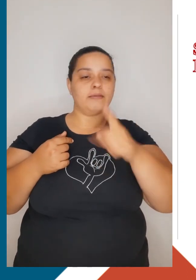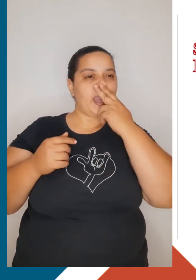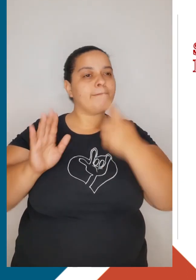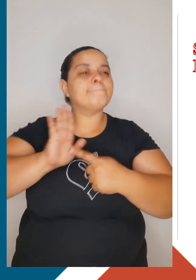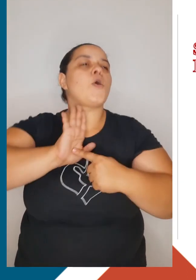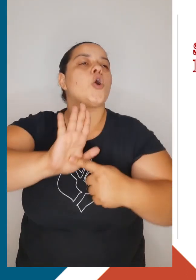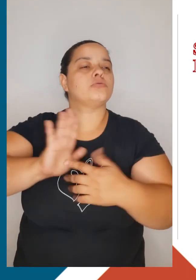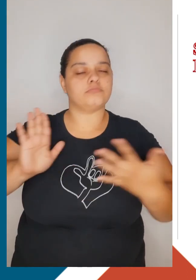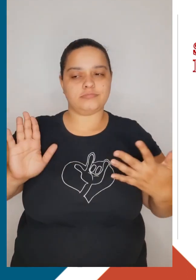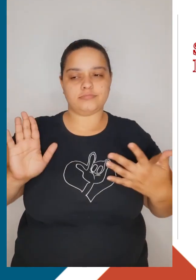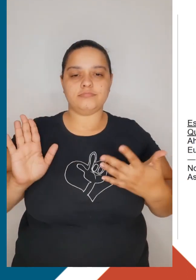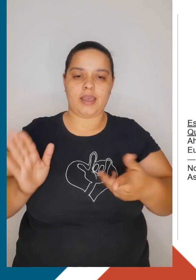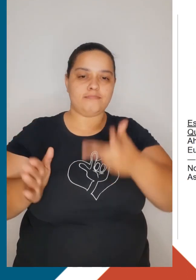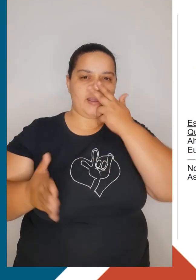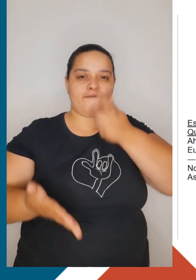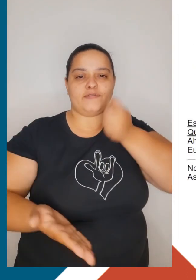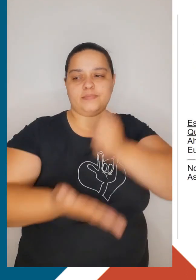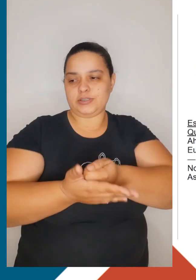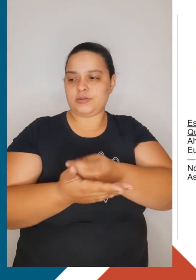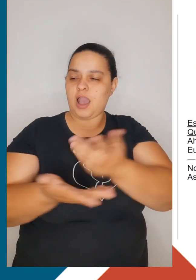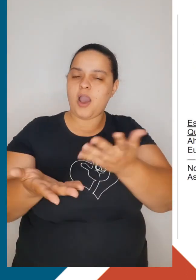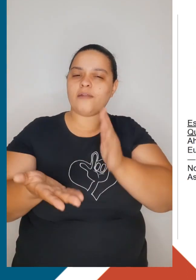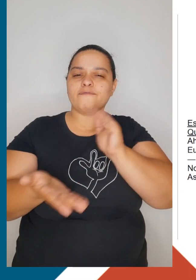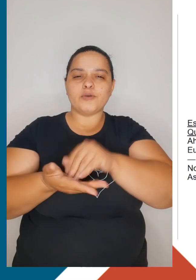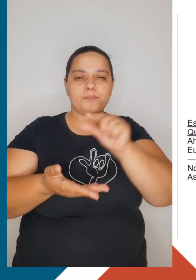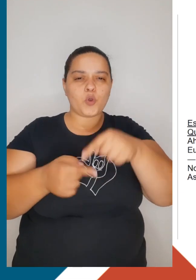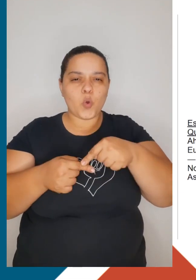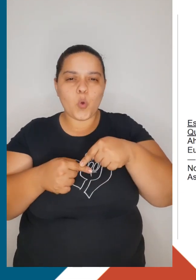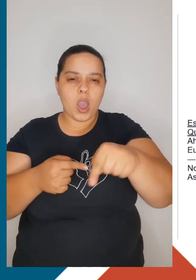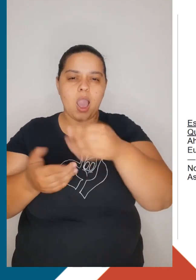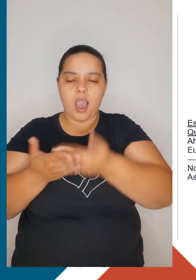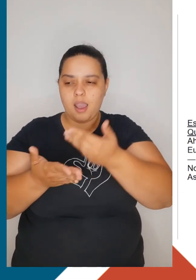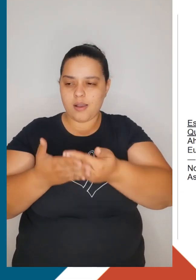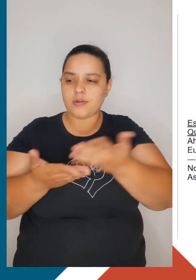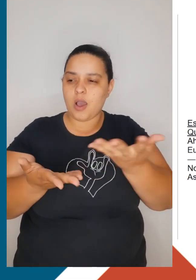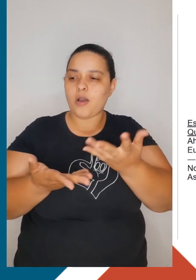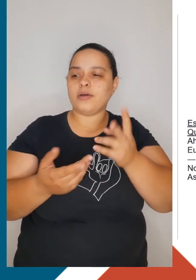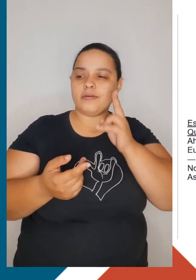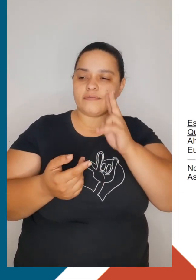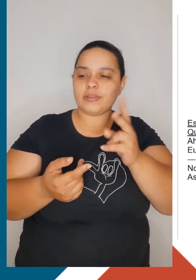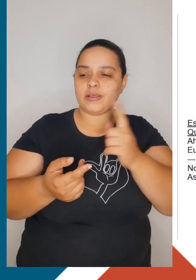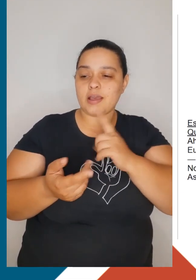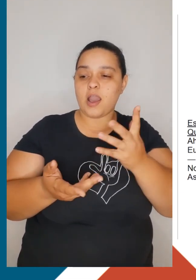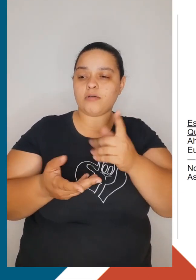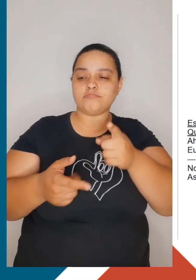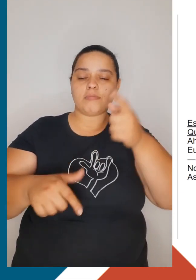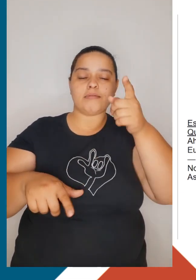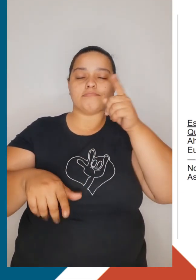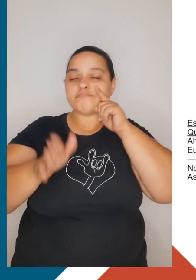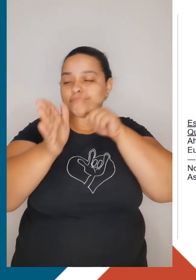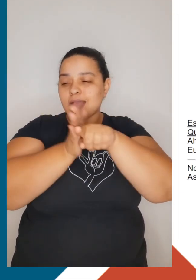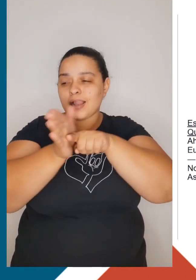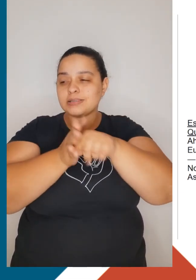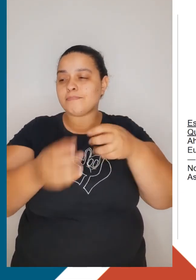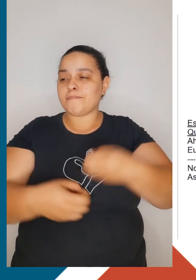imperativo afirmativo. Nossa aula está se aproximando ao fim e, para aplicar os nossos conhecimentos, nós iremos analisar